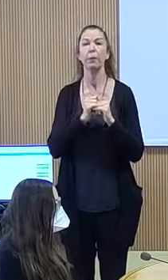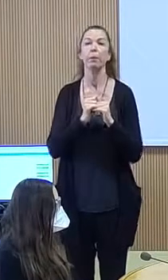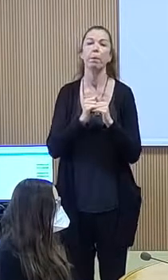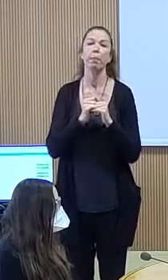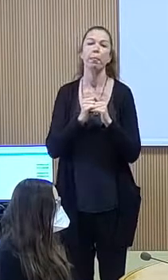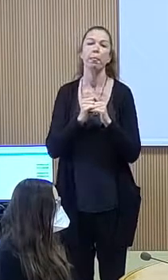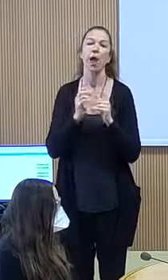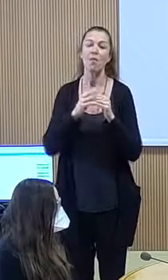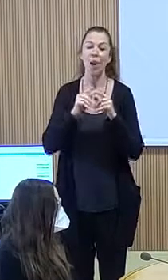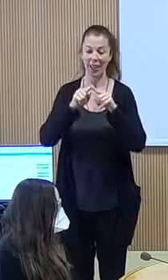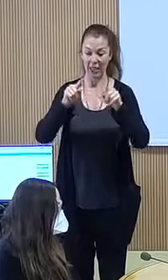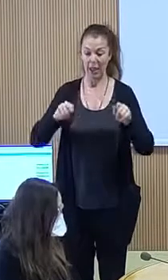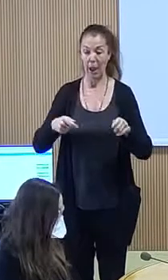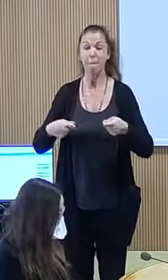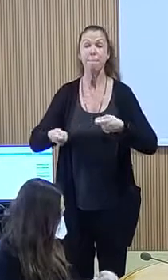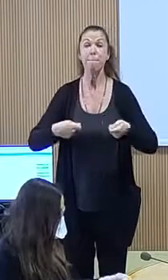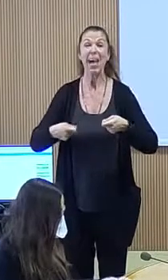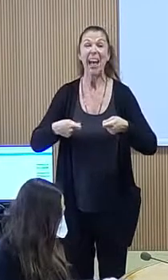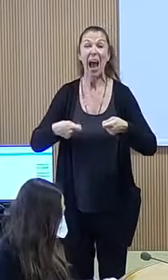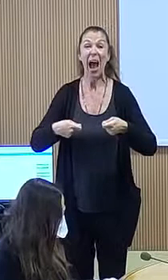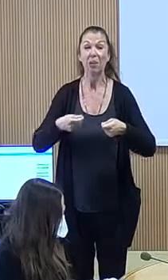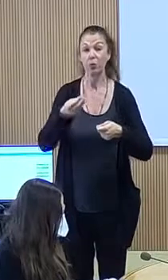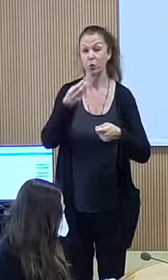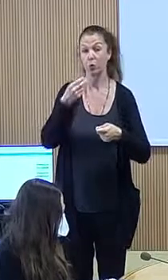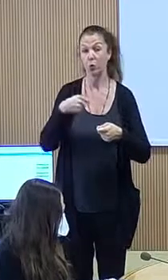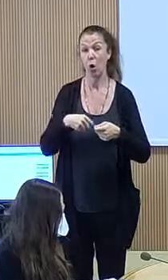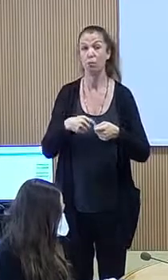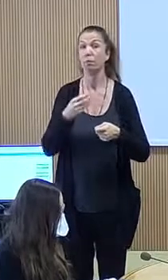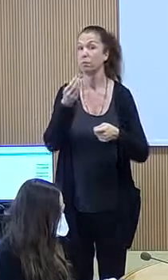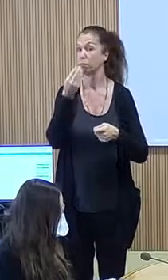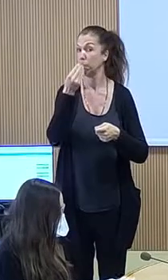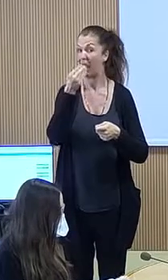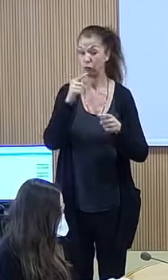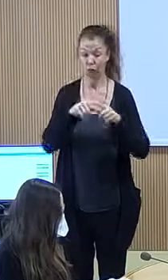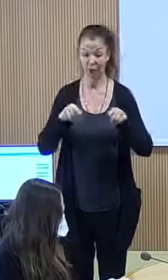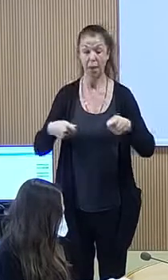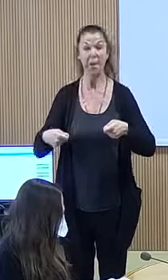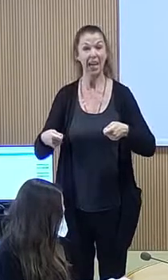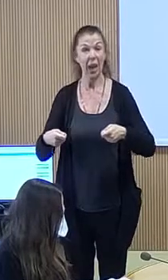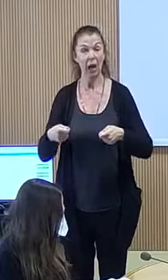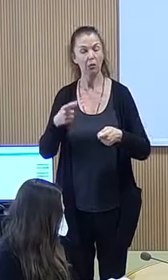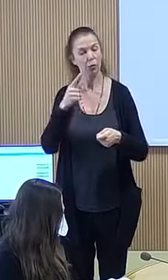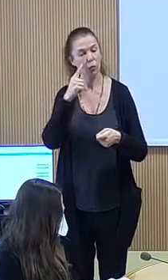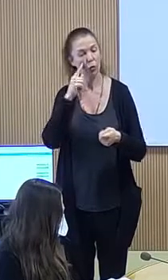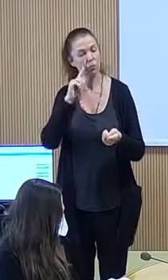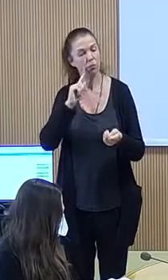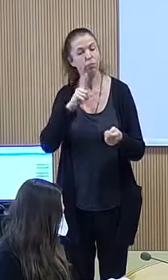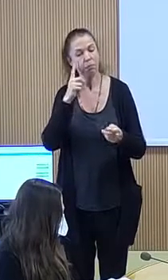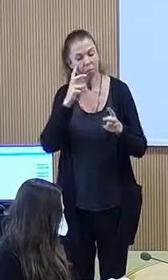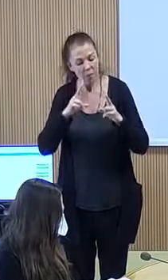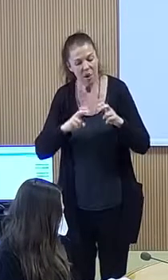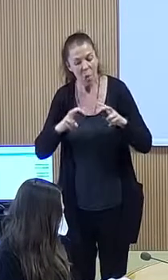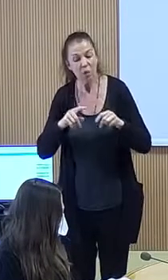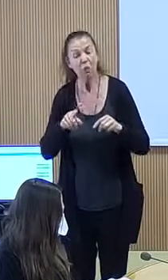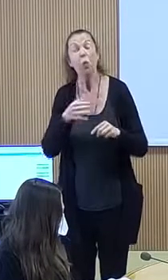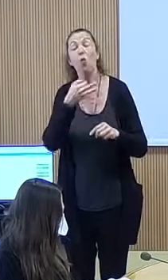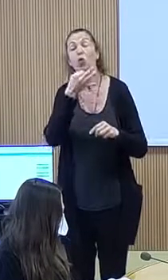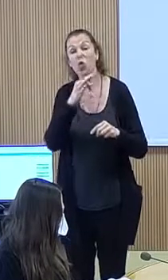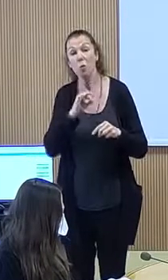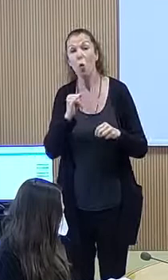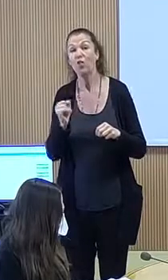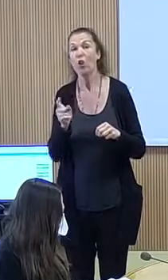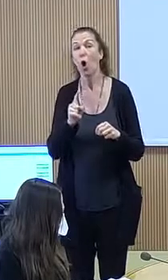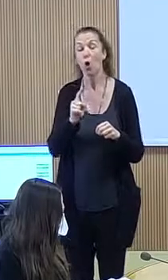dal punto di vista dei banchi dei generi alimentari quindi valuteremo questa opportunità qui come potremmo anche valutare l'opportunità